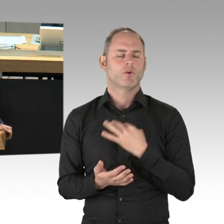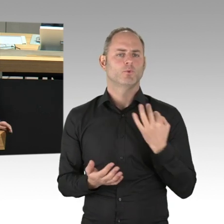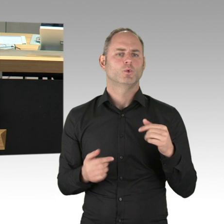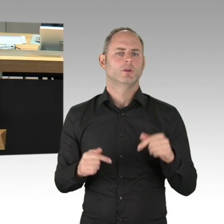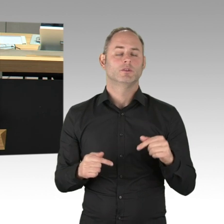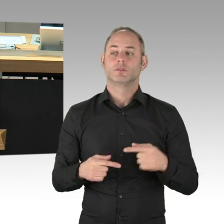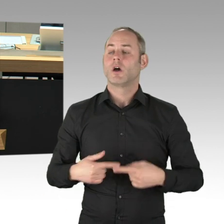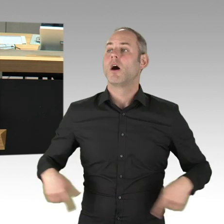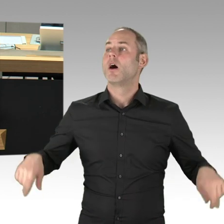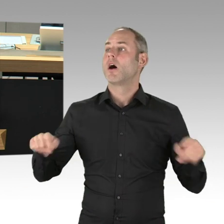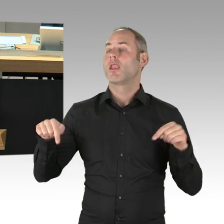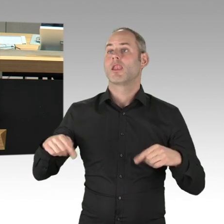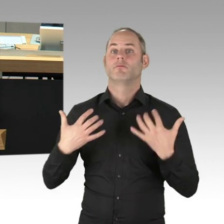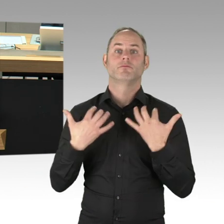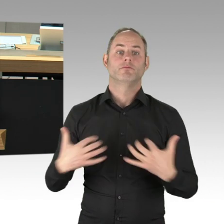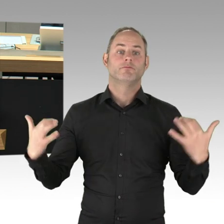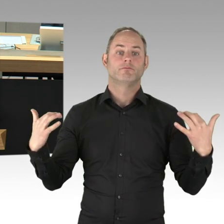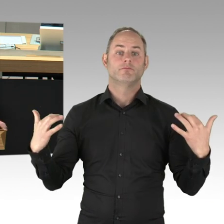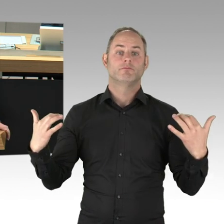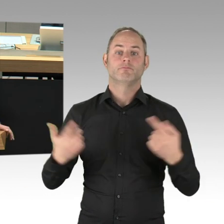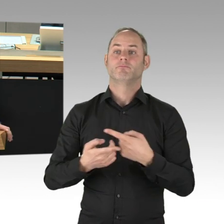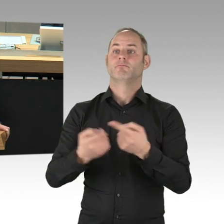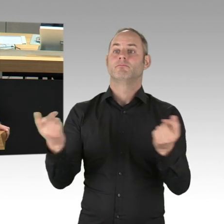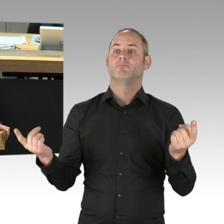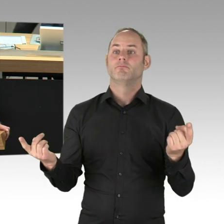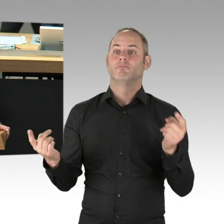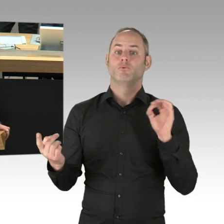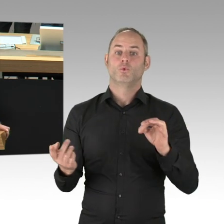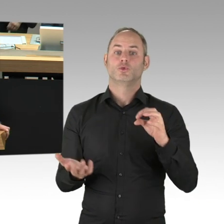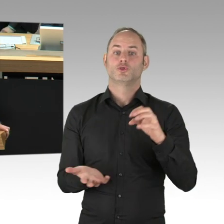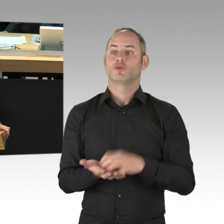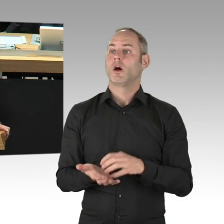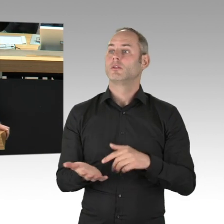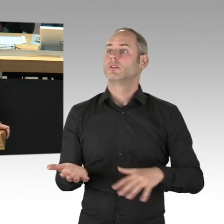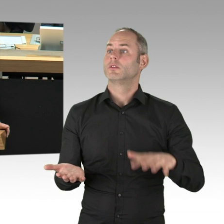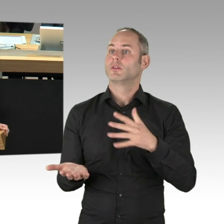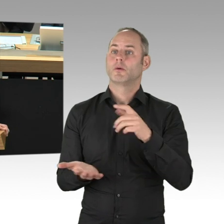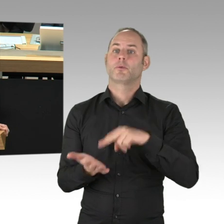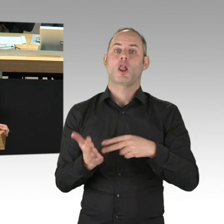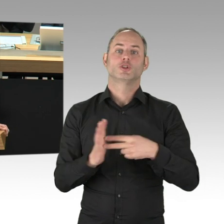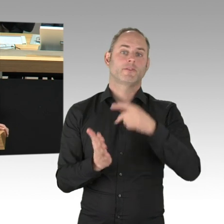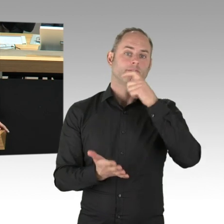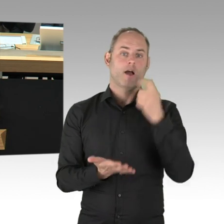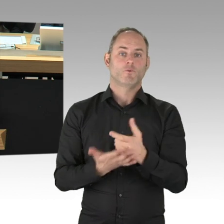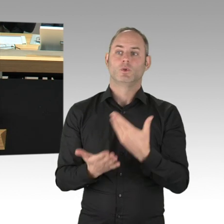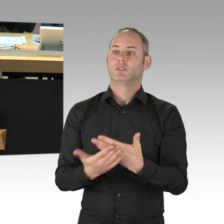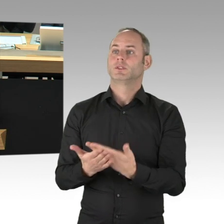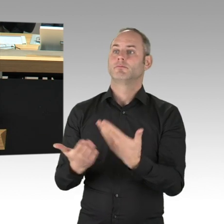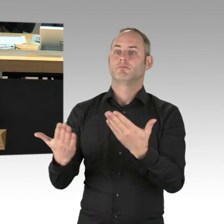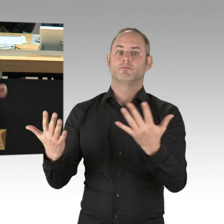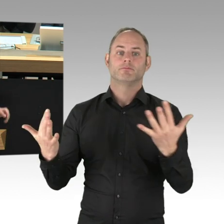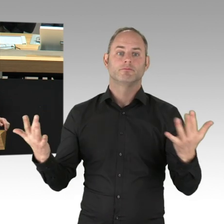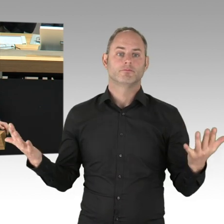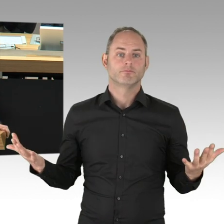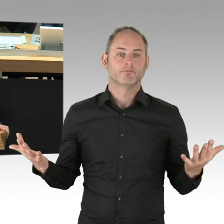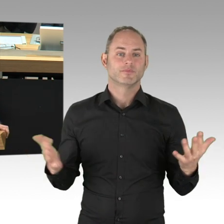der Antisemitismusprävention beschlossen hat. Sensibilisieren, entgegenstellen, bekämpfen, das gilt für alle gesellschaftlichen Bereiche, die Schulen,